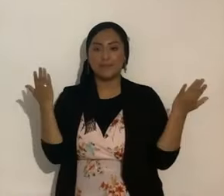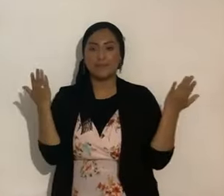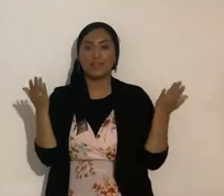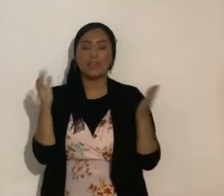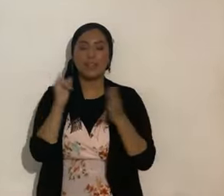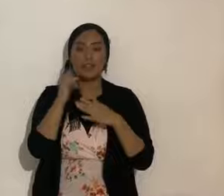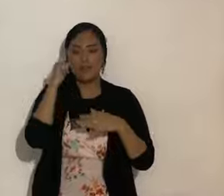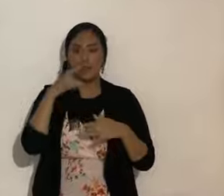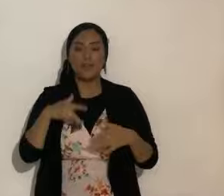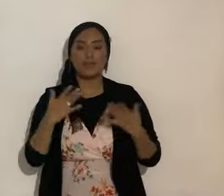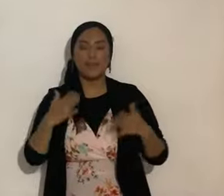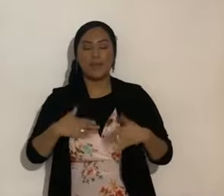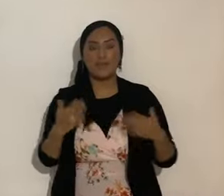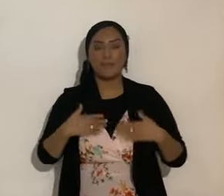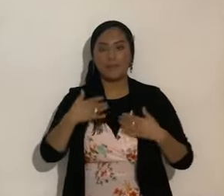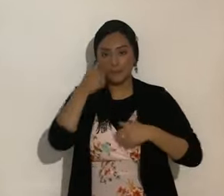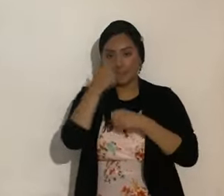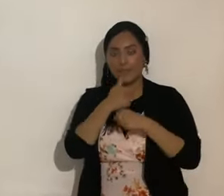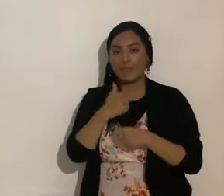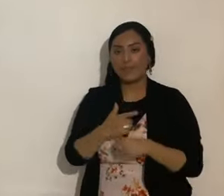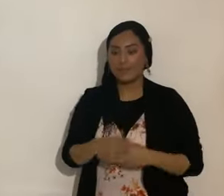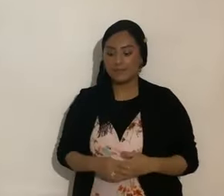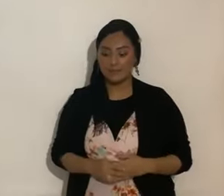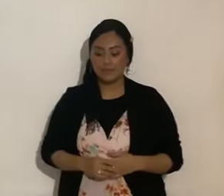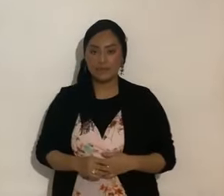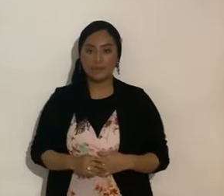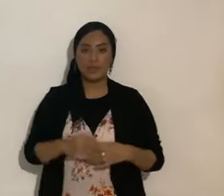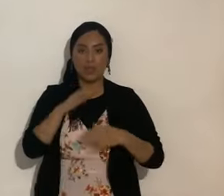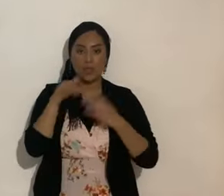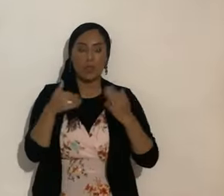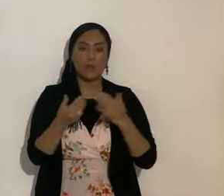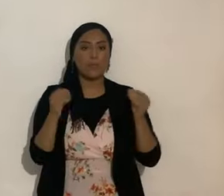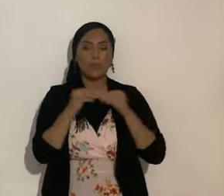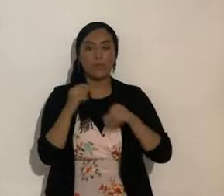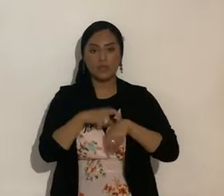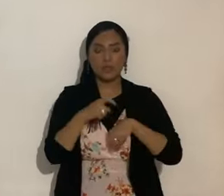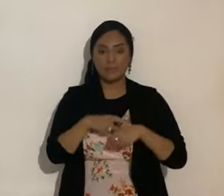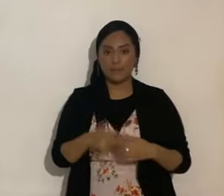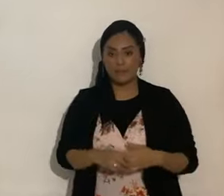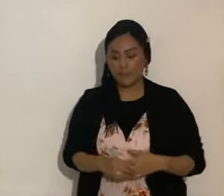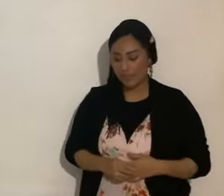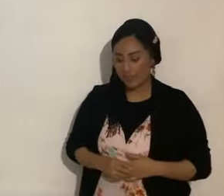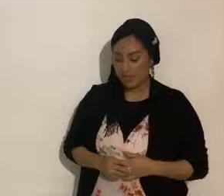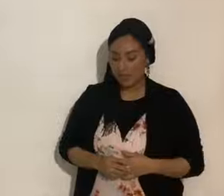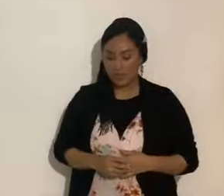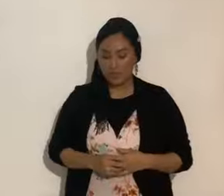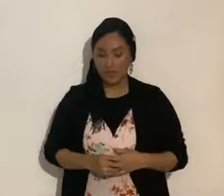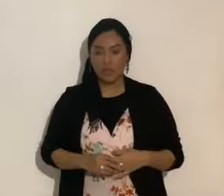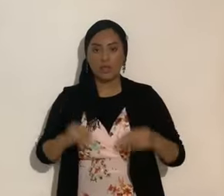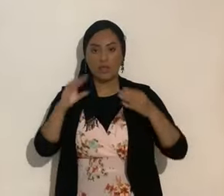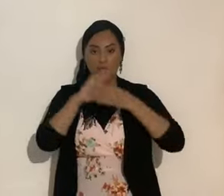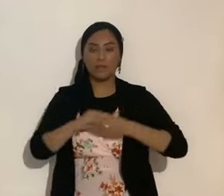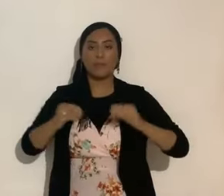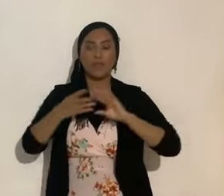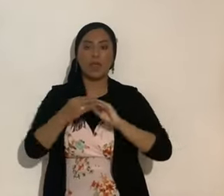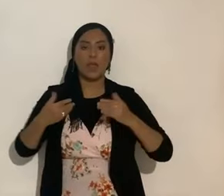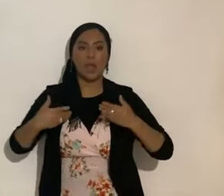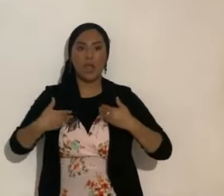para ponerse contentos, amados aquí nuevecitos. Y todos los que ya tenemos más tiempo. Ahora, la parábola tiene su